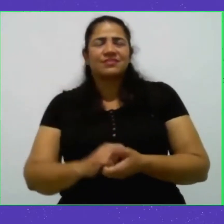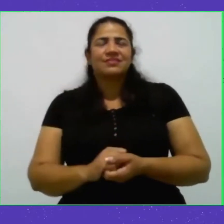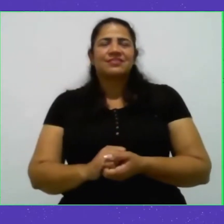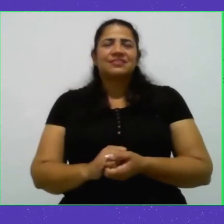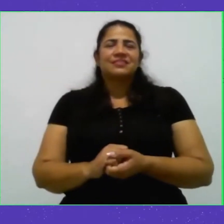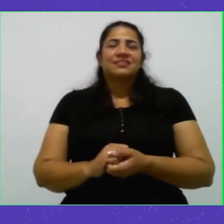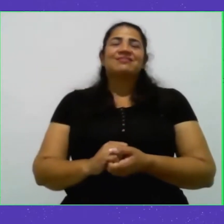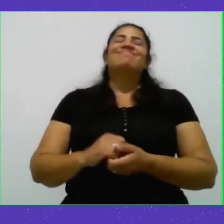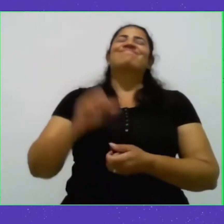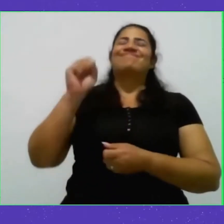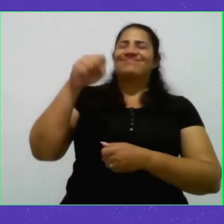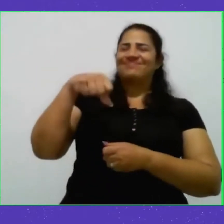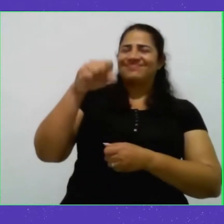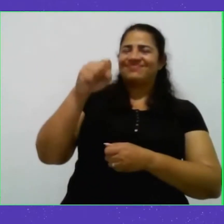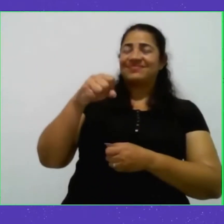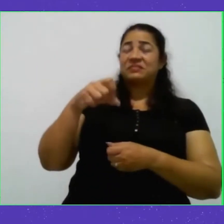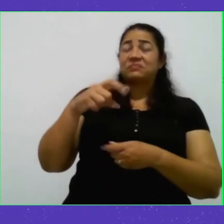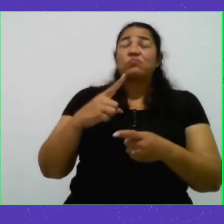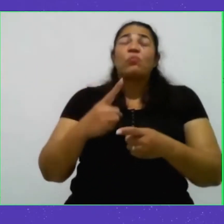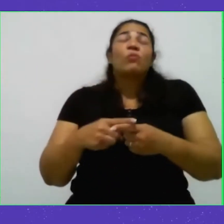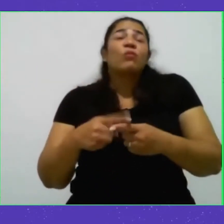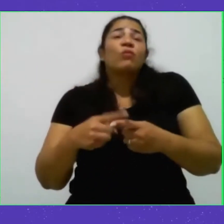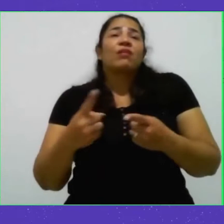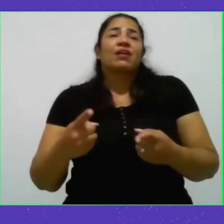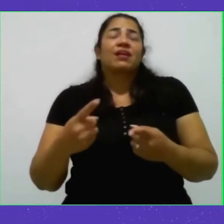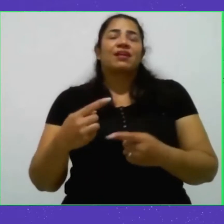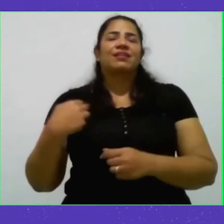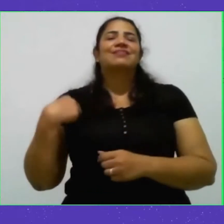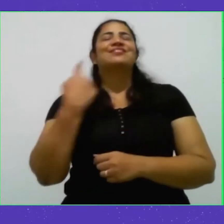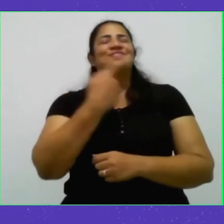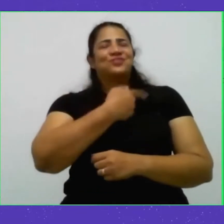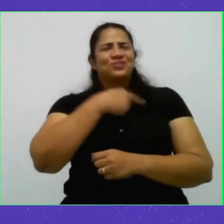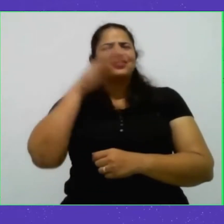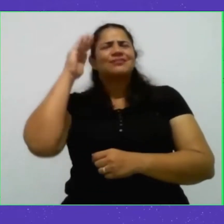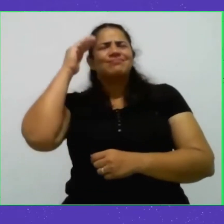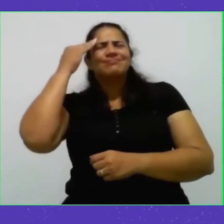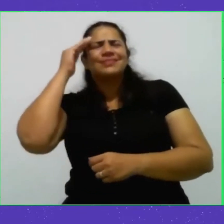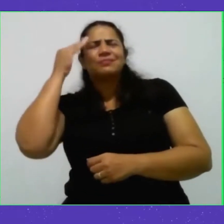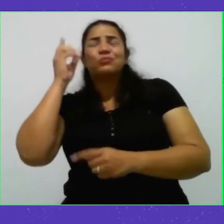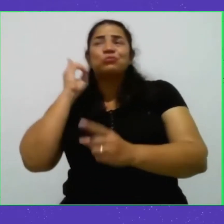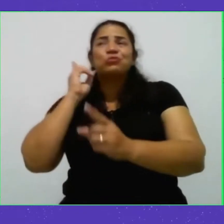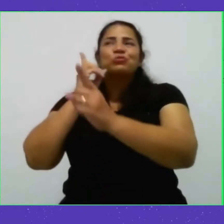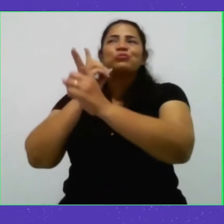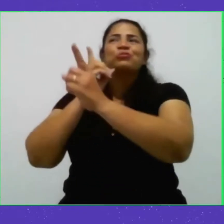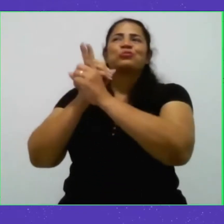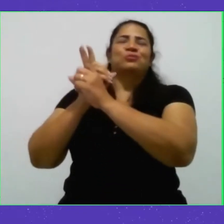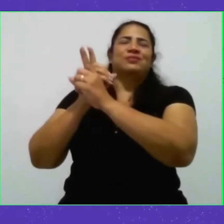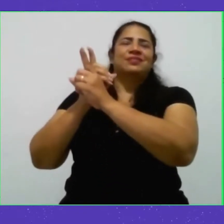quê? Porque nós sabemos onde encontrar esse ambiente.